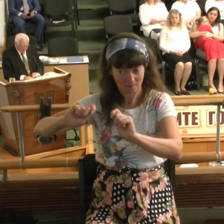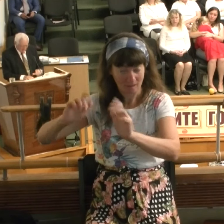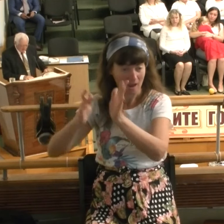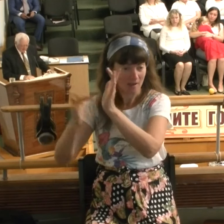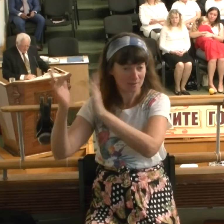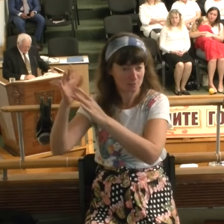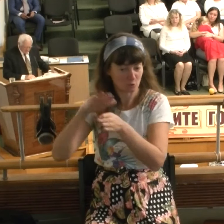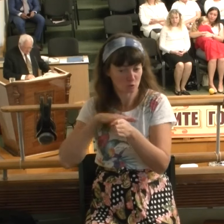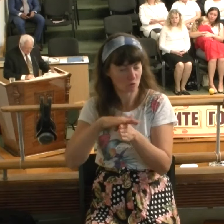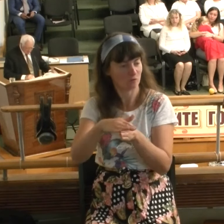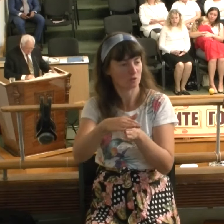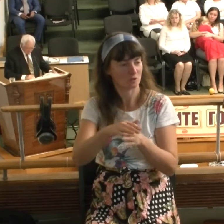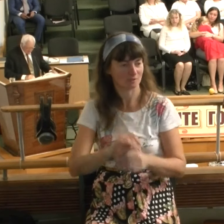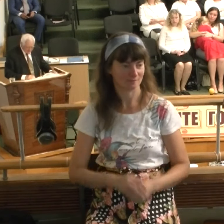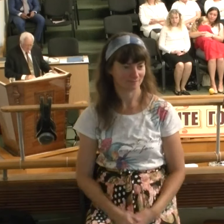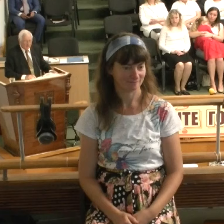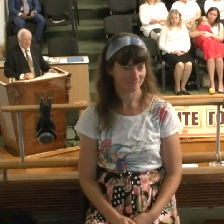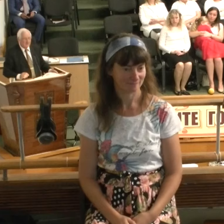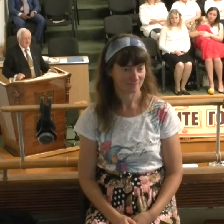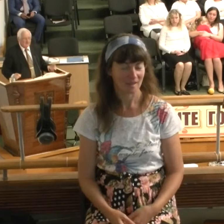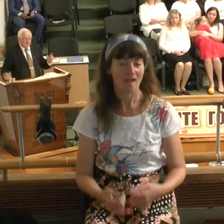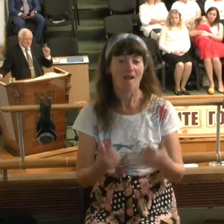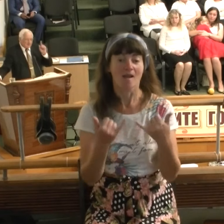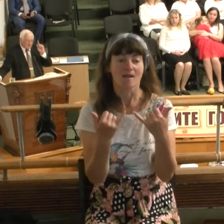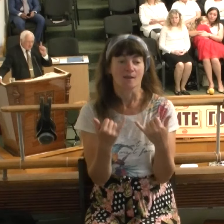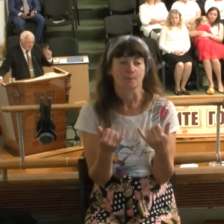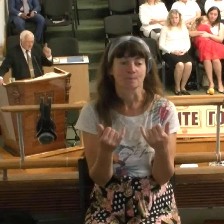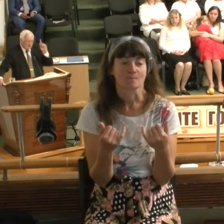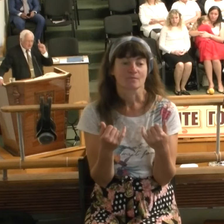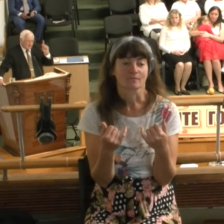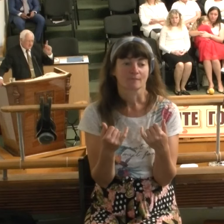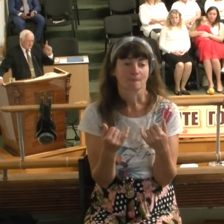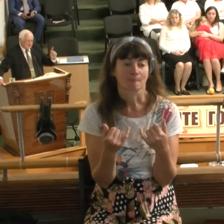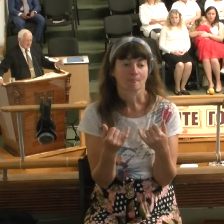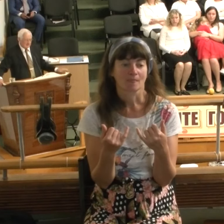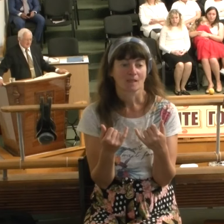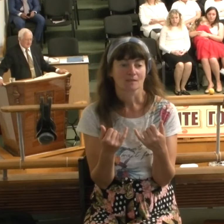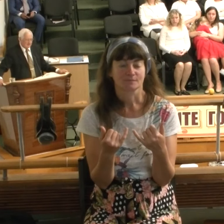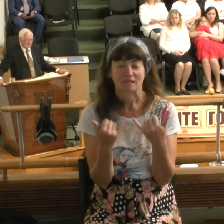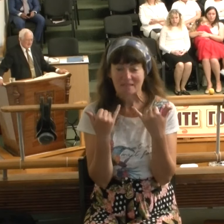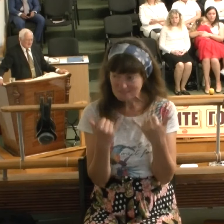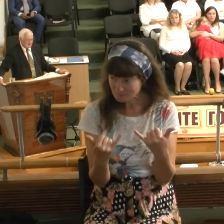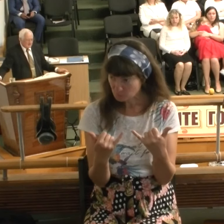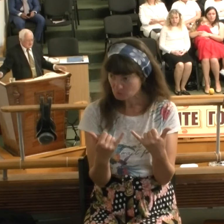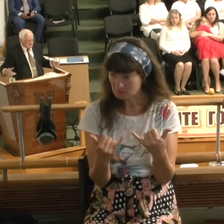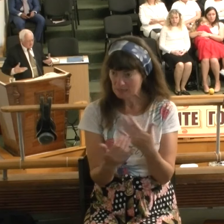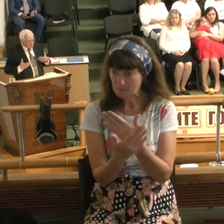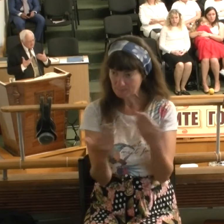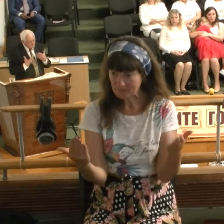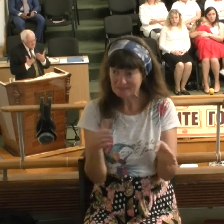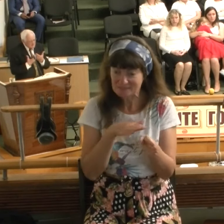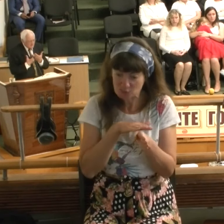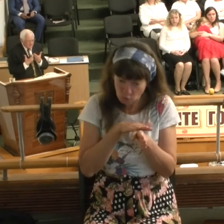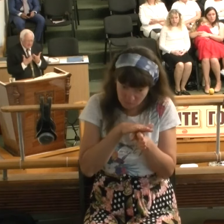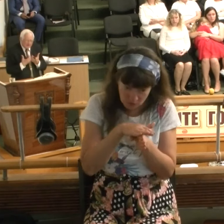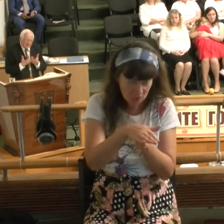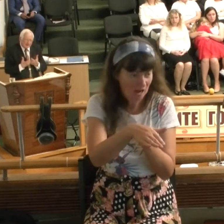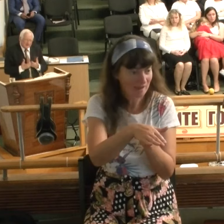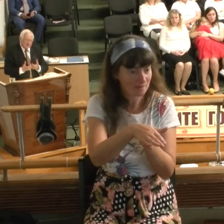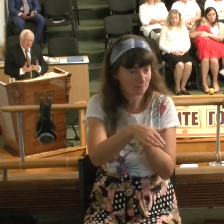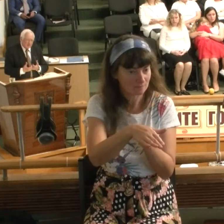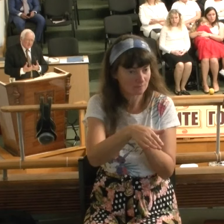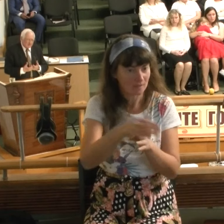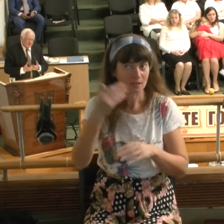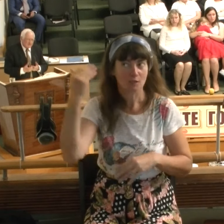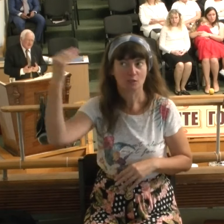друзья, совершаем вечерю в его воспоминания. И чтобы иметь